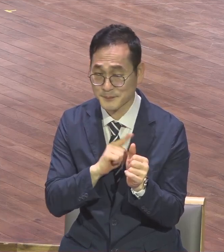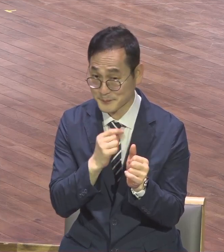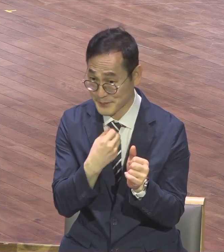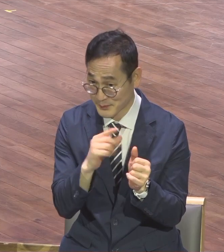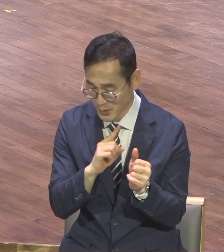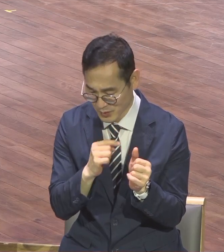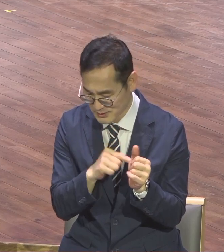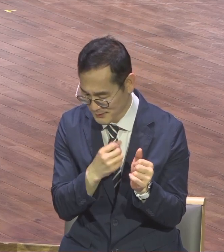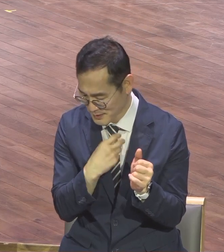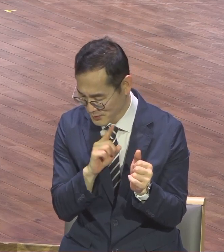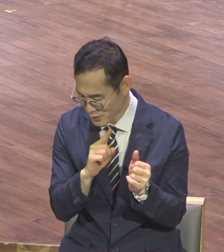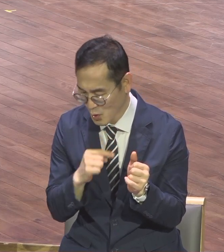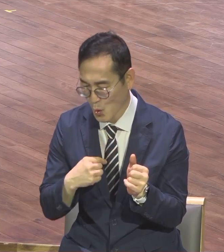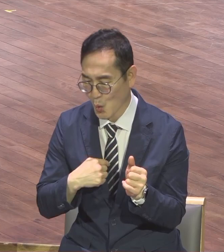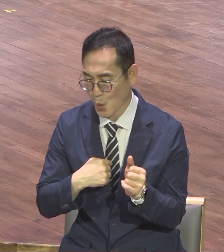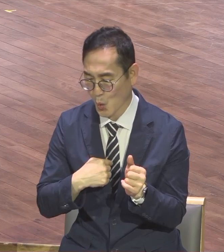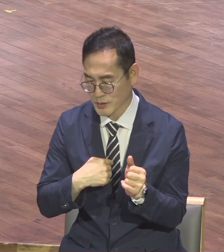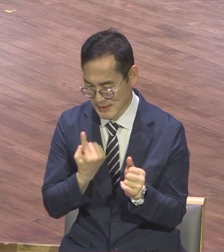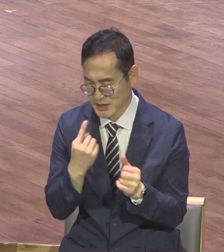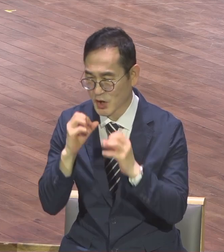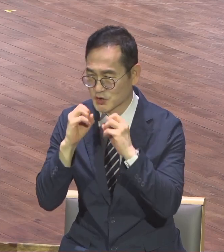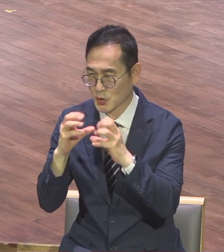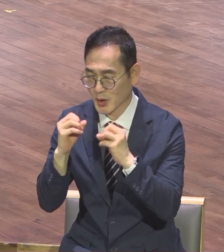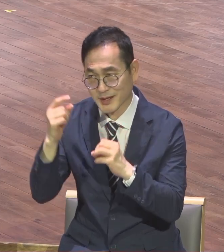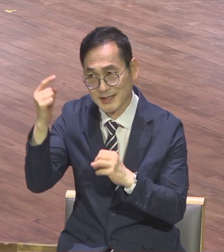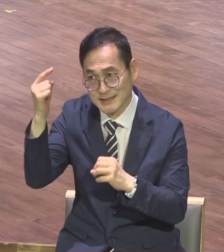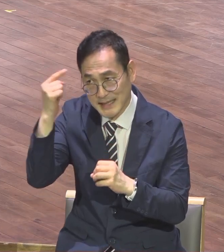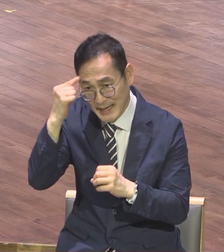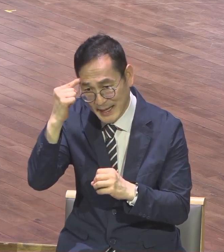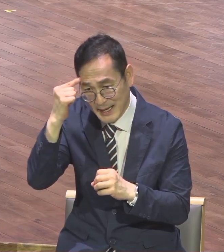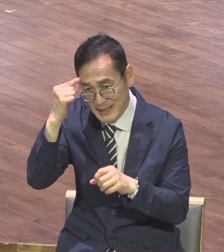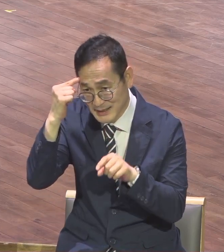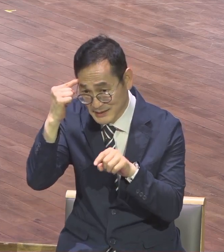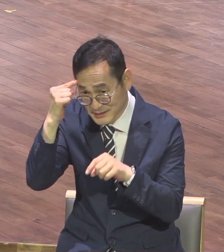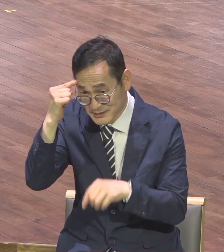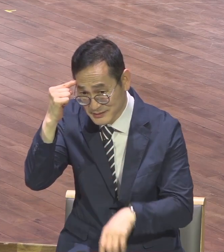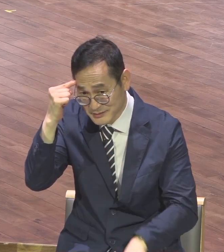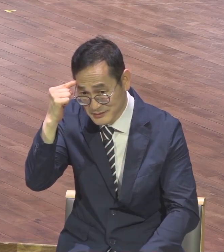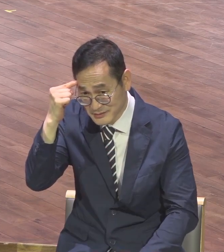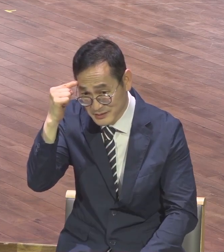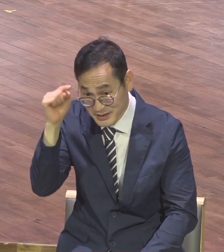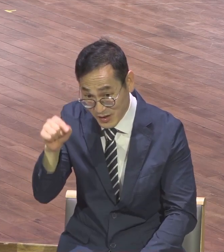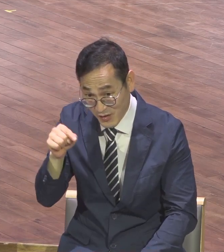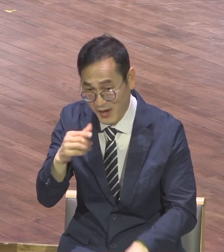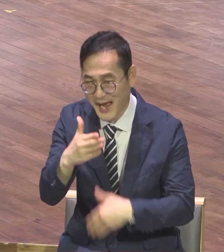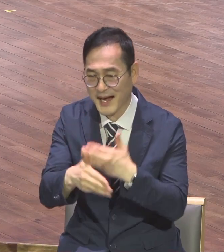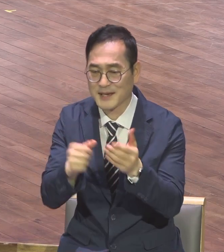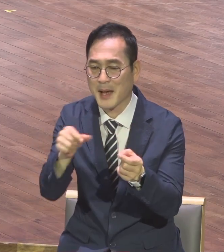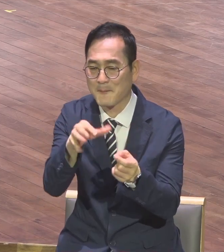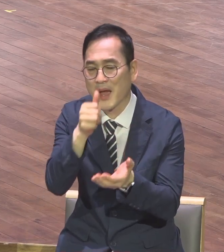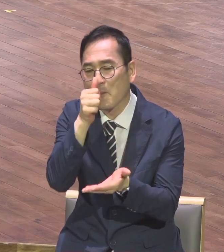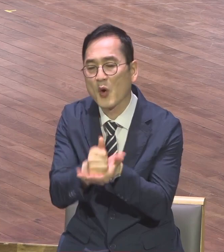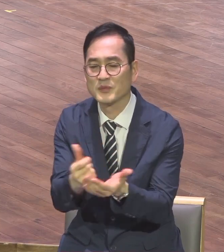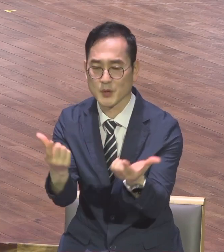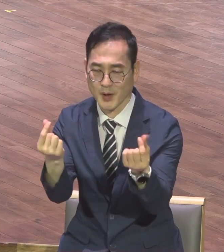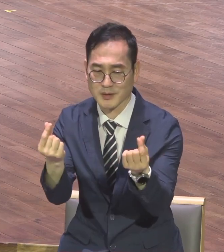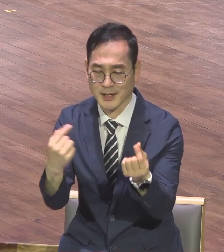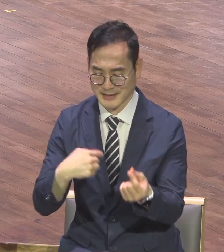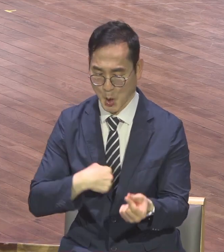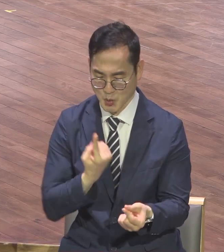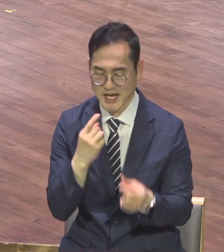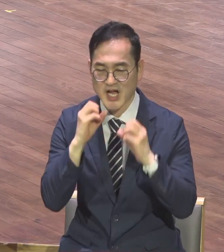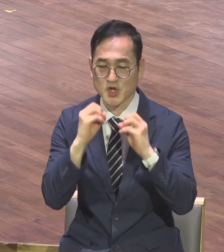것, 혼자서 선교한다고 생각하는 것, 이것은 하나님 앞에 범죄다 그랬어요.